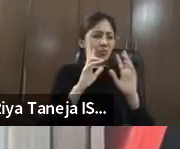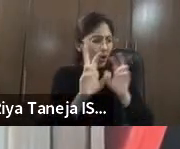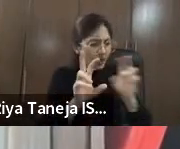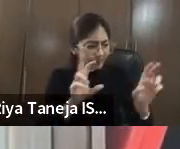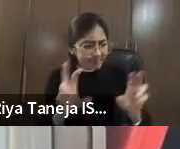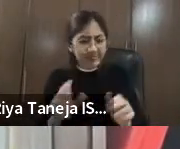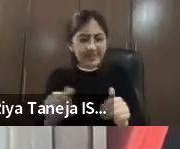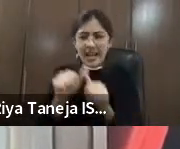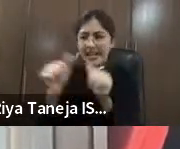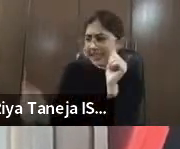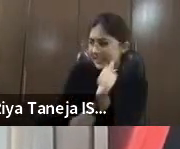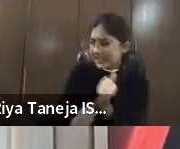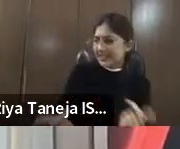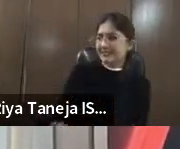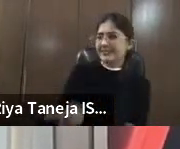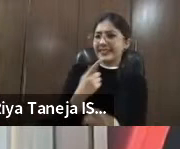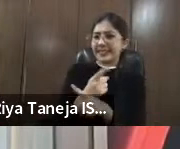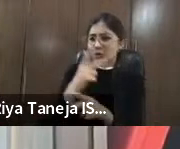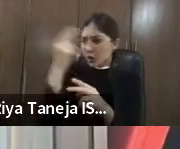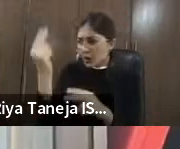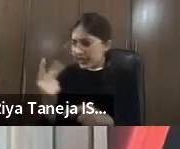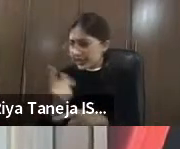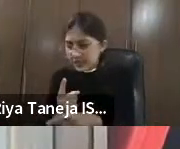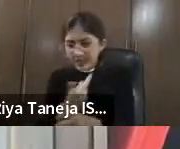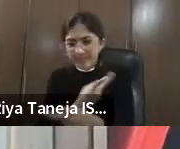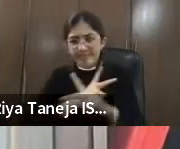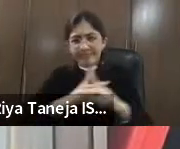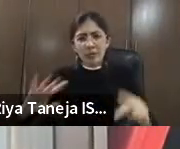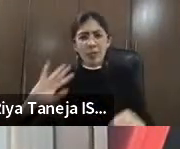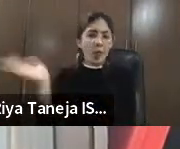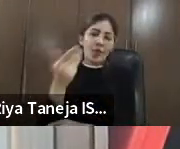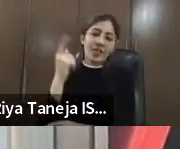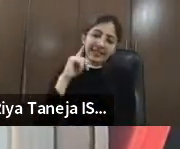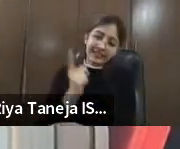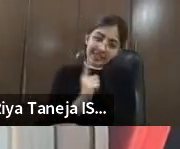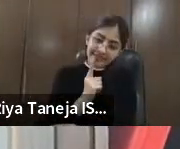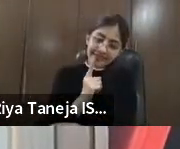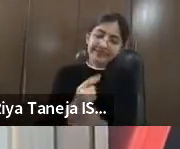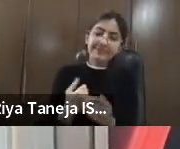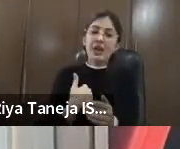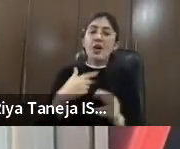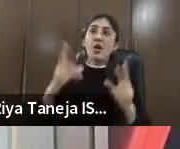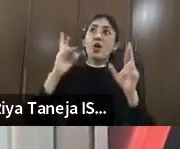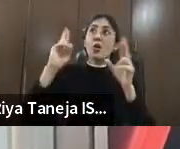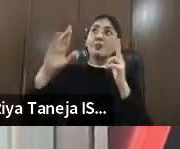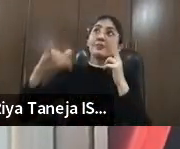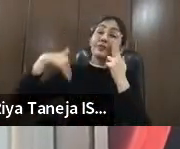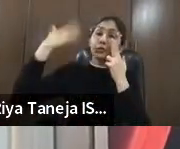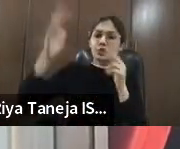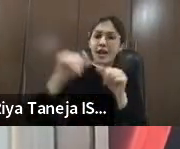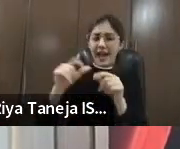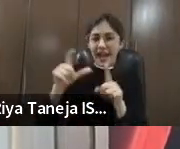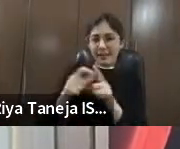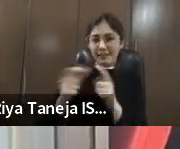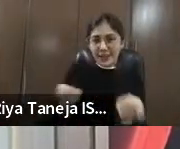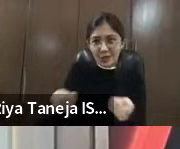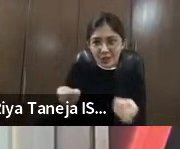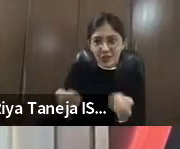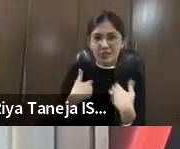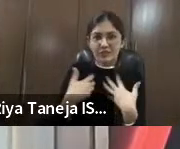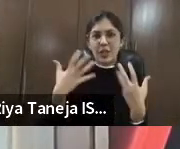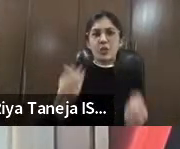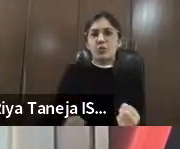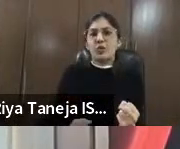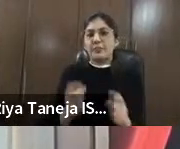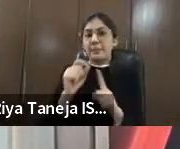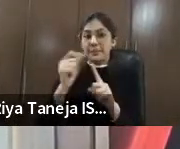हैं, ड्राइंग टीचर हैं। तो मेरा आने वाले भविष्य में मैं उम्मीद रखती हूँ कि हम एडमिनिस्ट्रेशन में, जिसमें हायर पोजीशन, जिसमें प्रिंसिपल